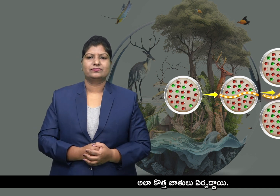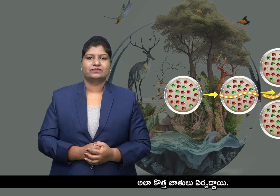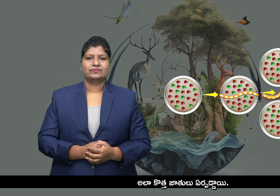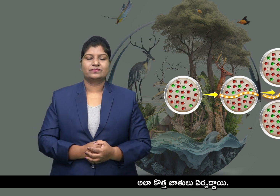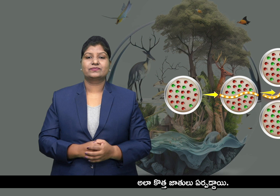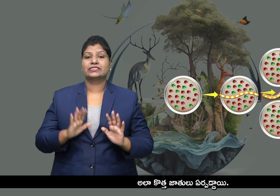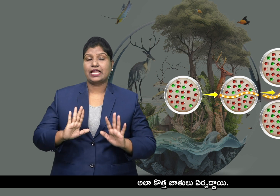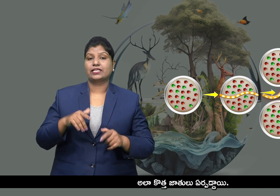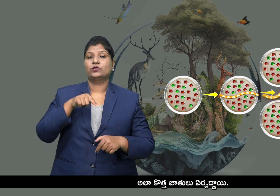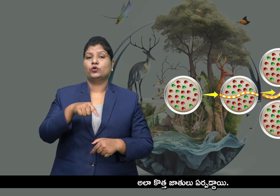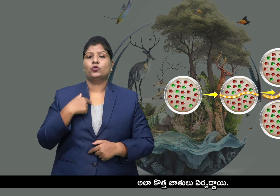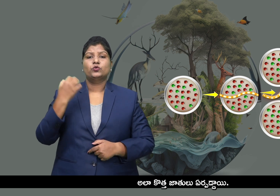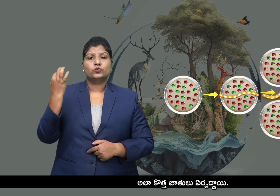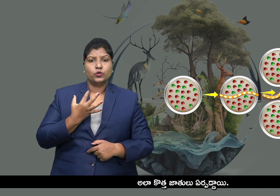అలా కొత్త జాతులు ఏర్పడ్డాయి.